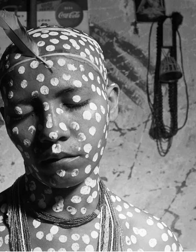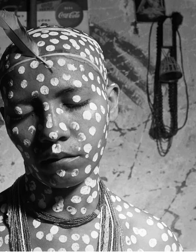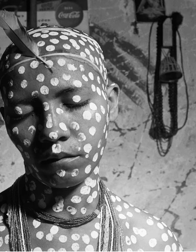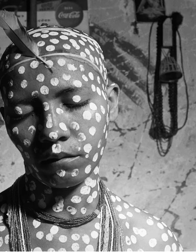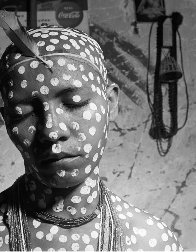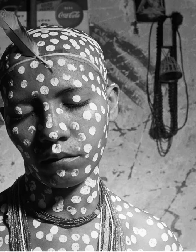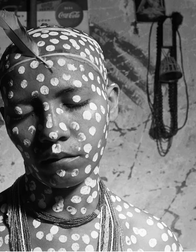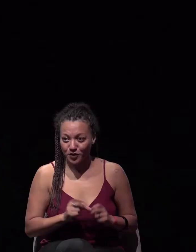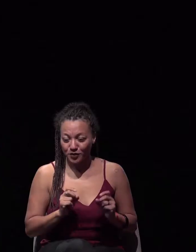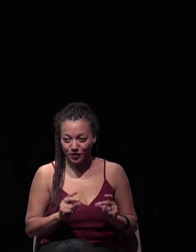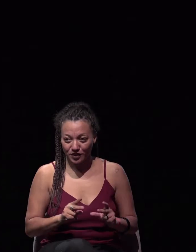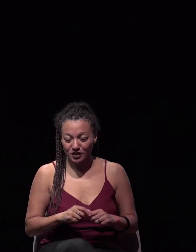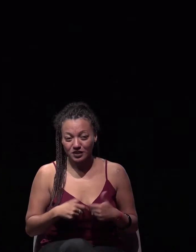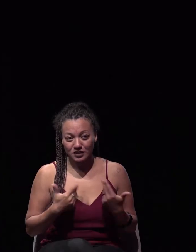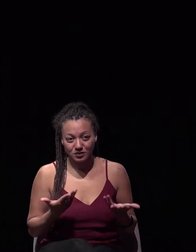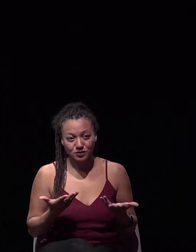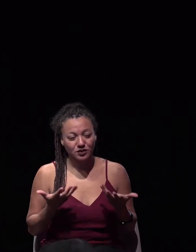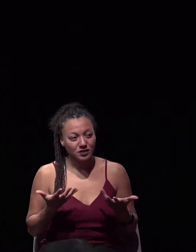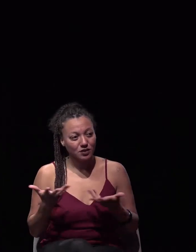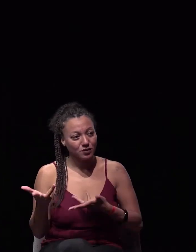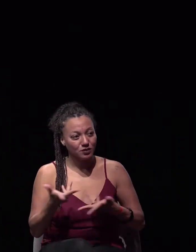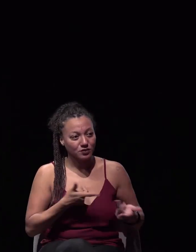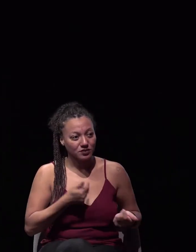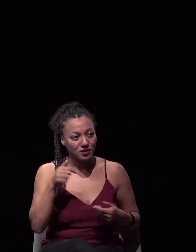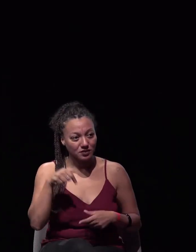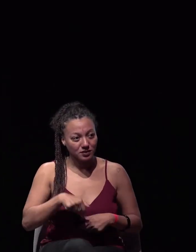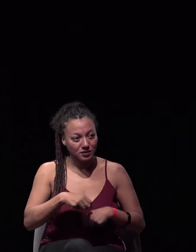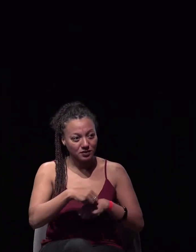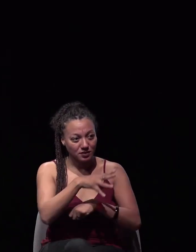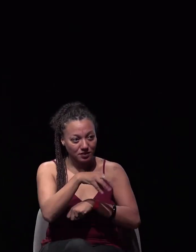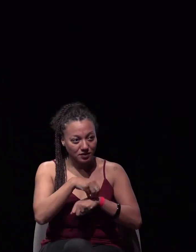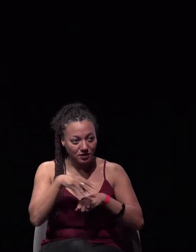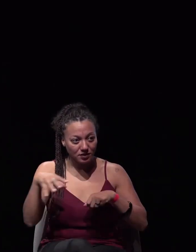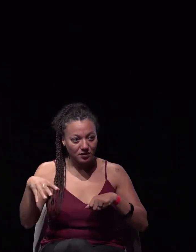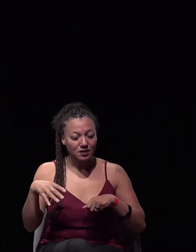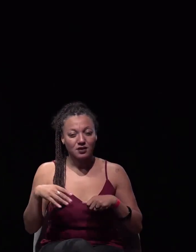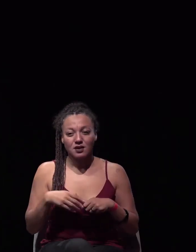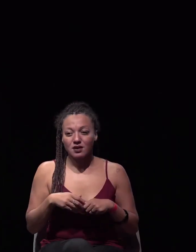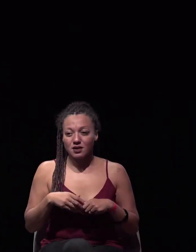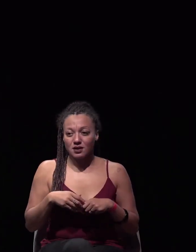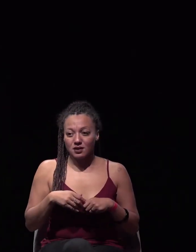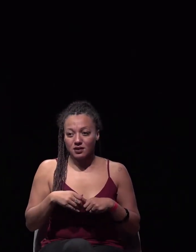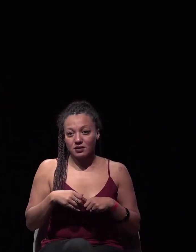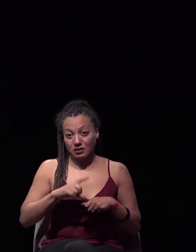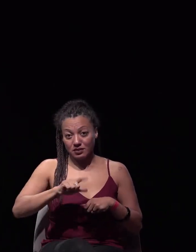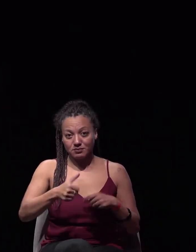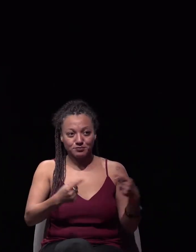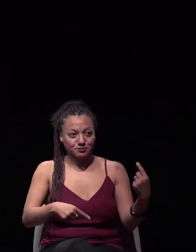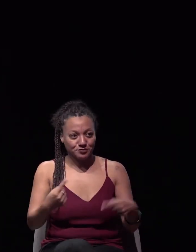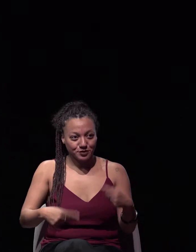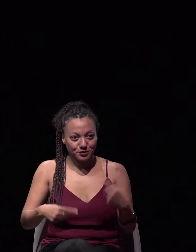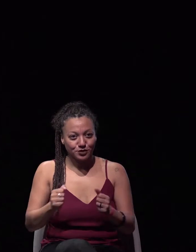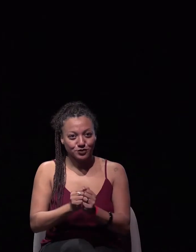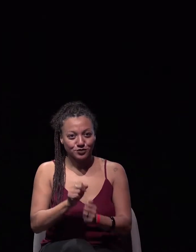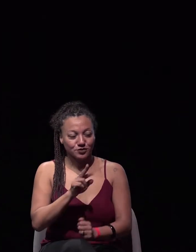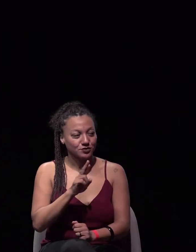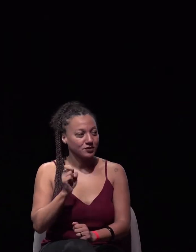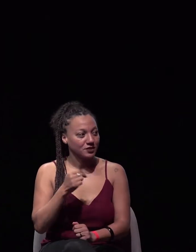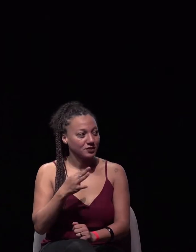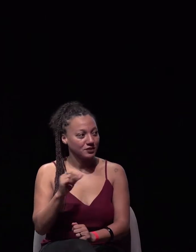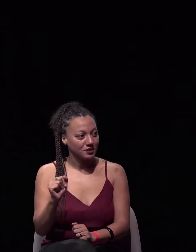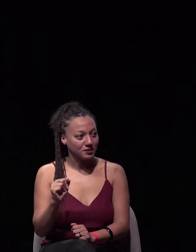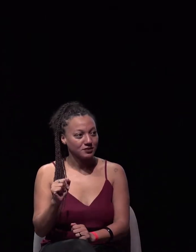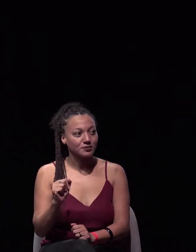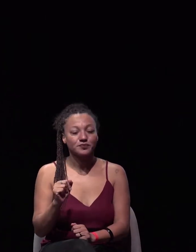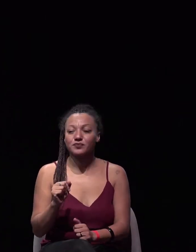Vamos dar continuidade aqui, então. Eu queria chamar aqui para mediar, né, a mesa, abrir a mesa e mediar, depois do debate com a Renata Bittencourt, a